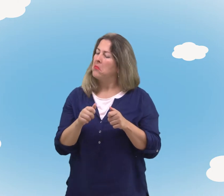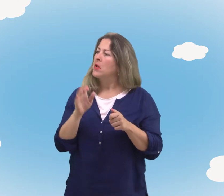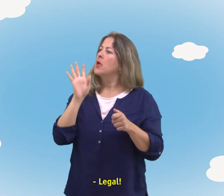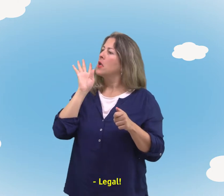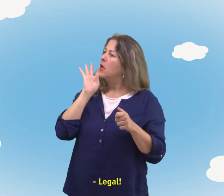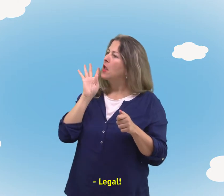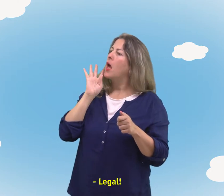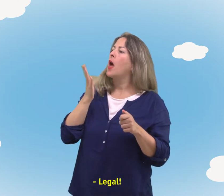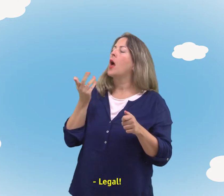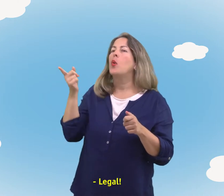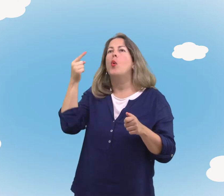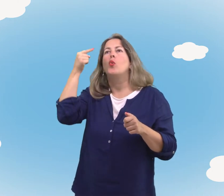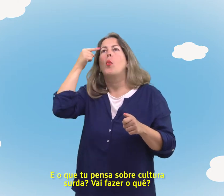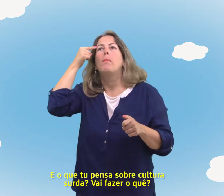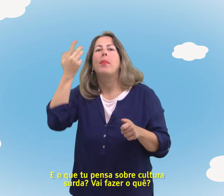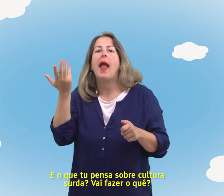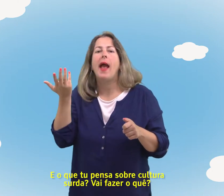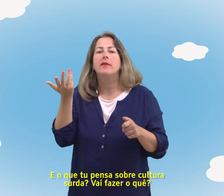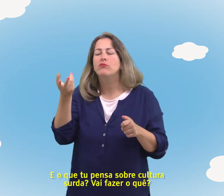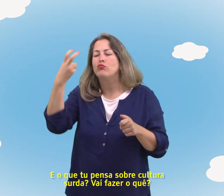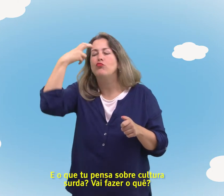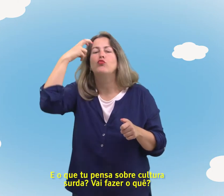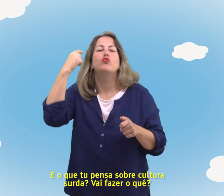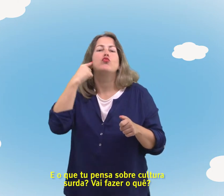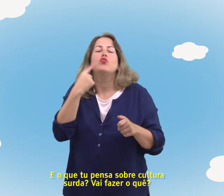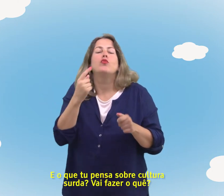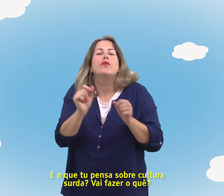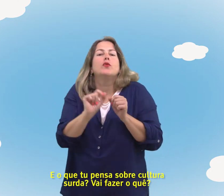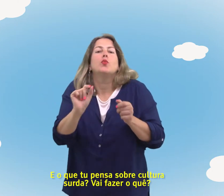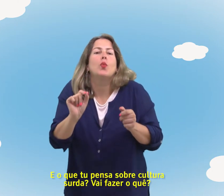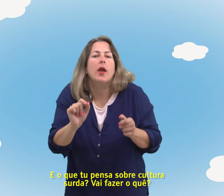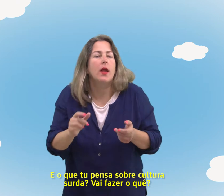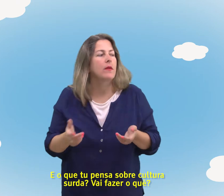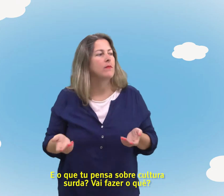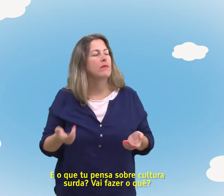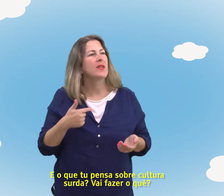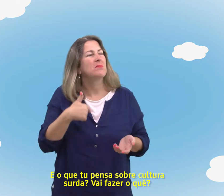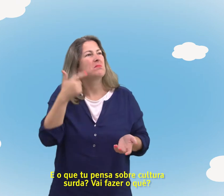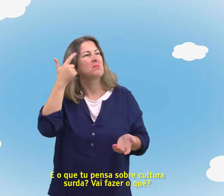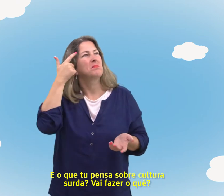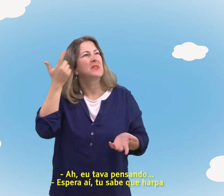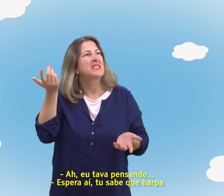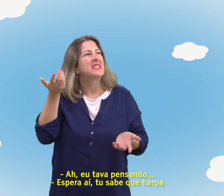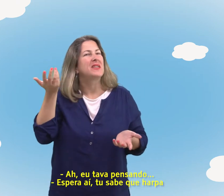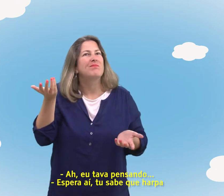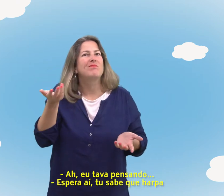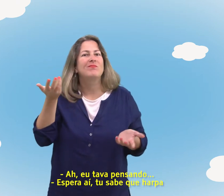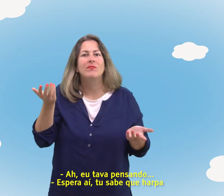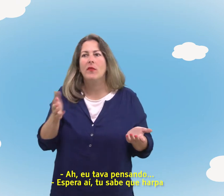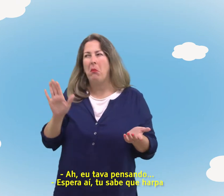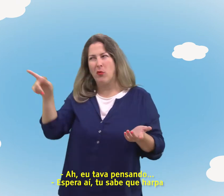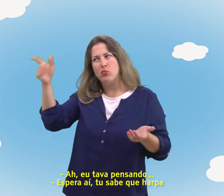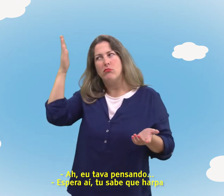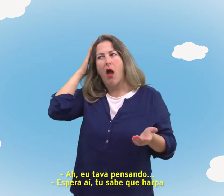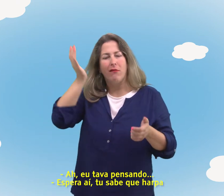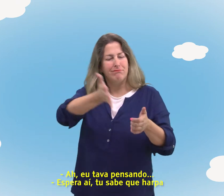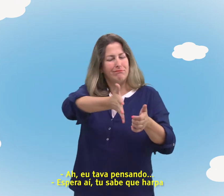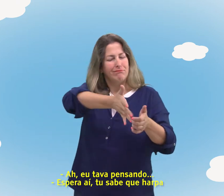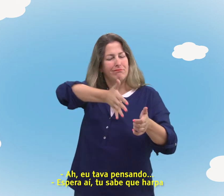legal o que tu pensa sobre cultura surda vai fazer o que ele está pensando é direito sabe